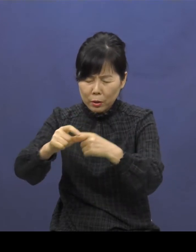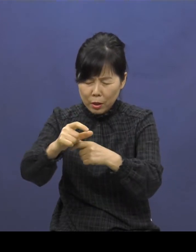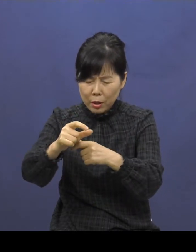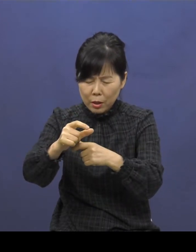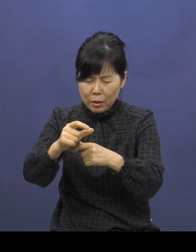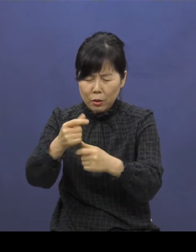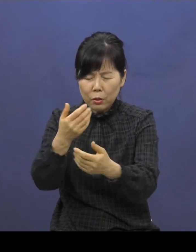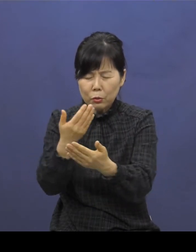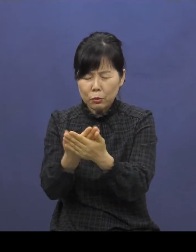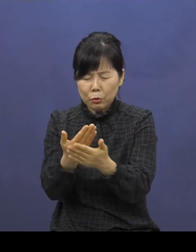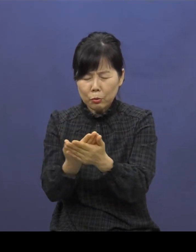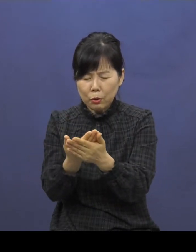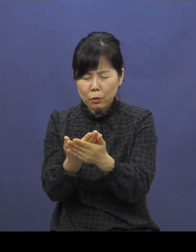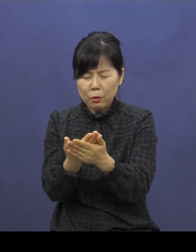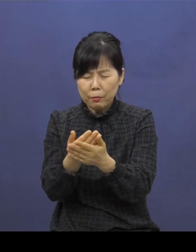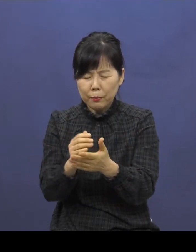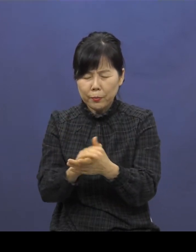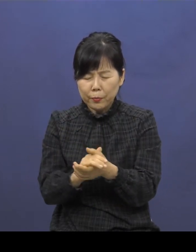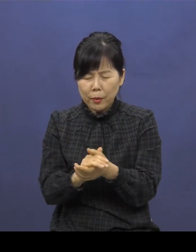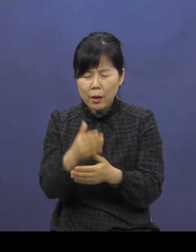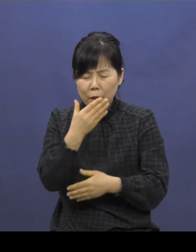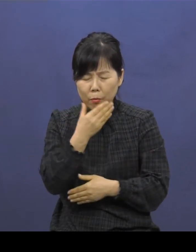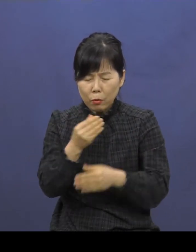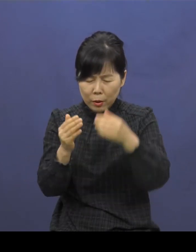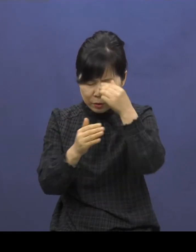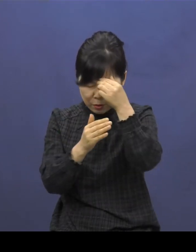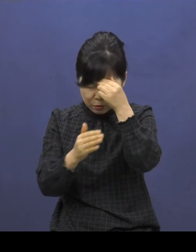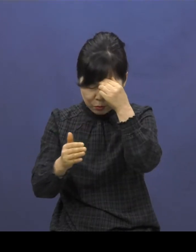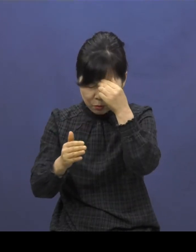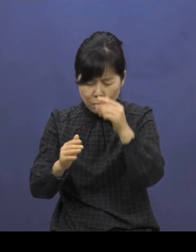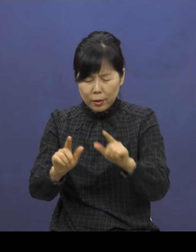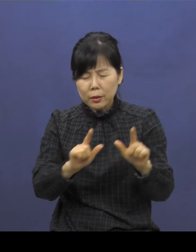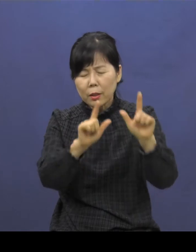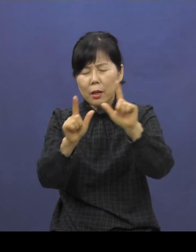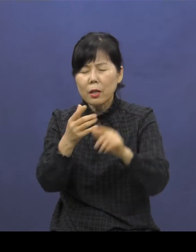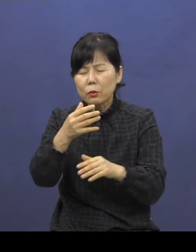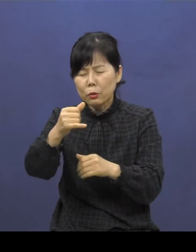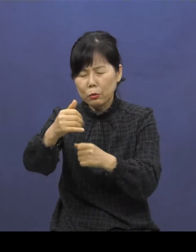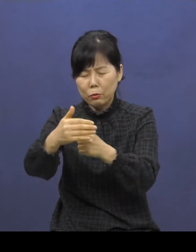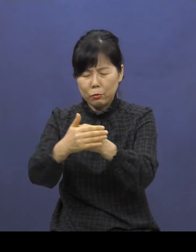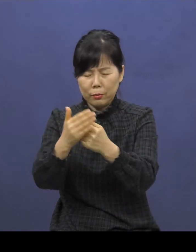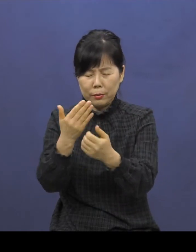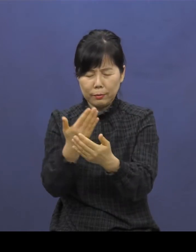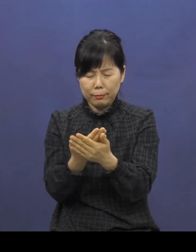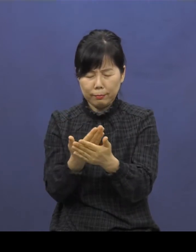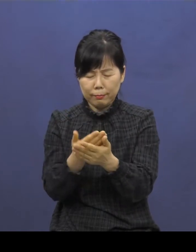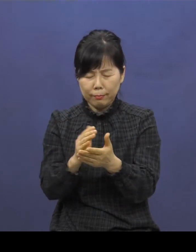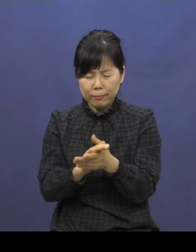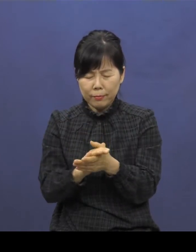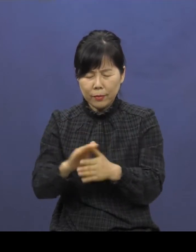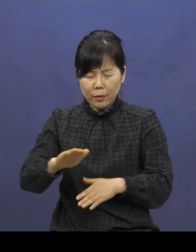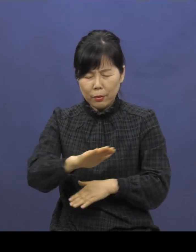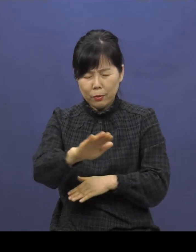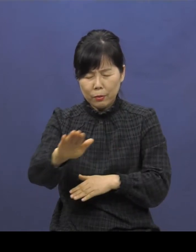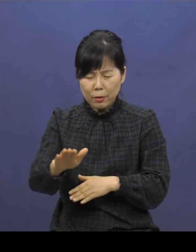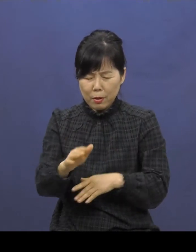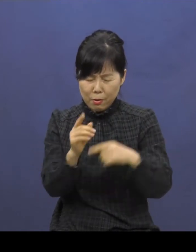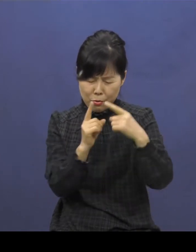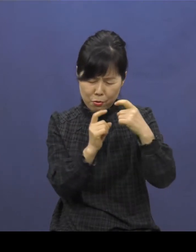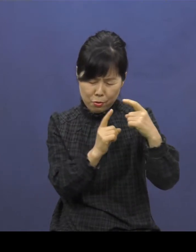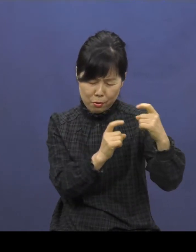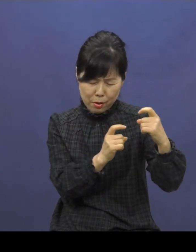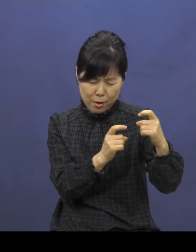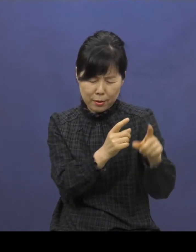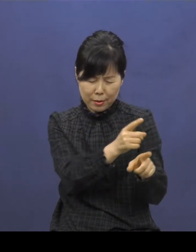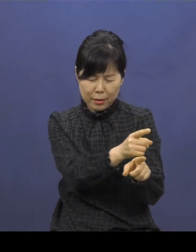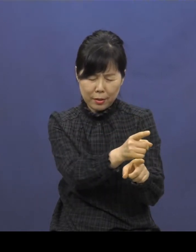더해주는 놀라운 주님의 역사가 일어나게 하시어 행복한 성도로 살아가는 저희들을 되게 하여 주시옵소서. 우리를 미혹하는